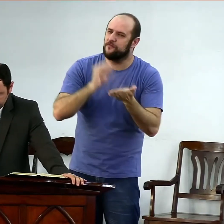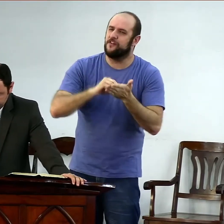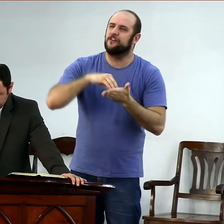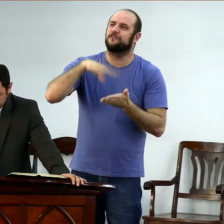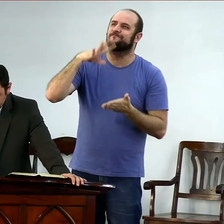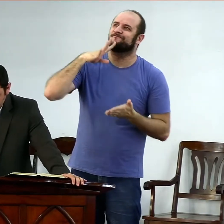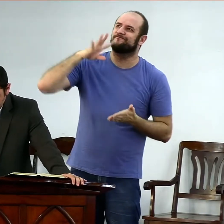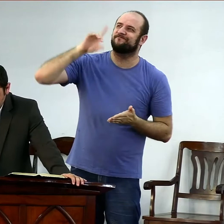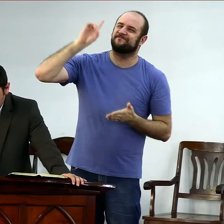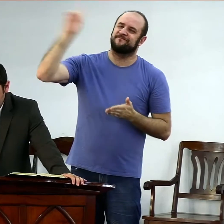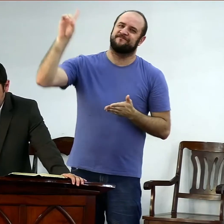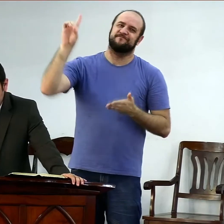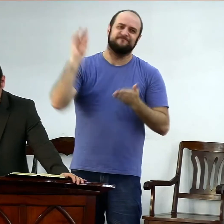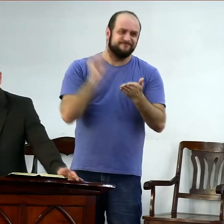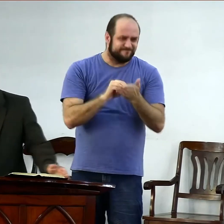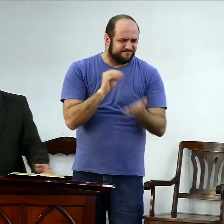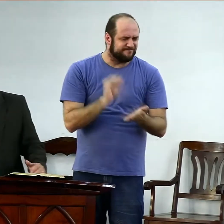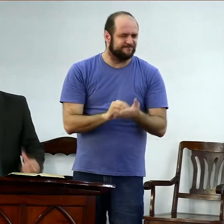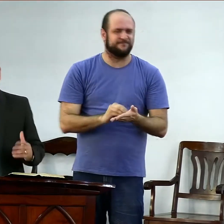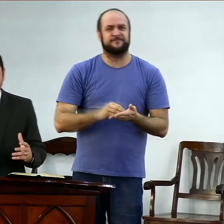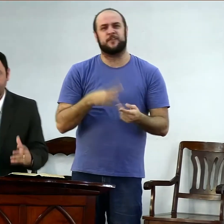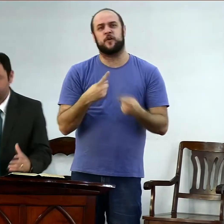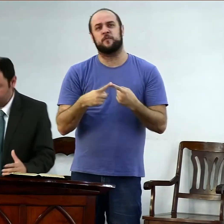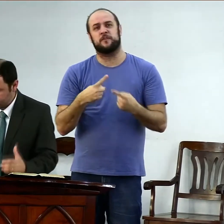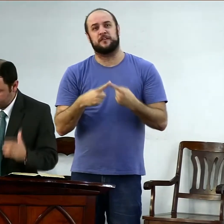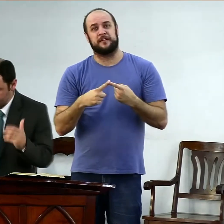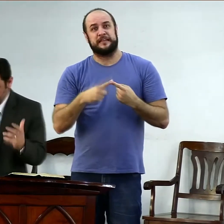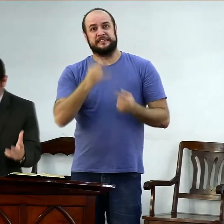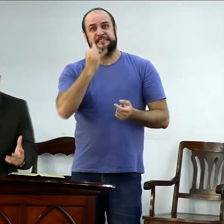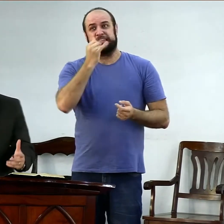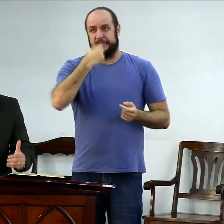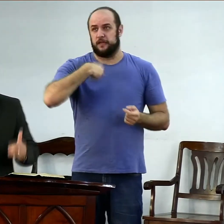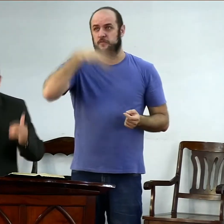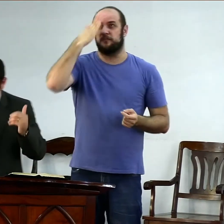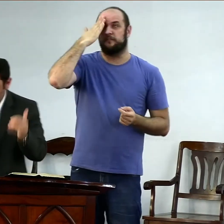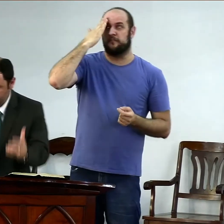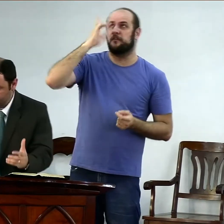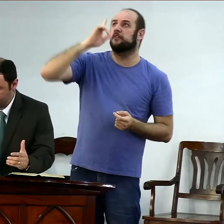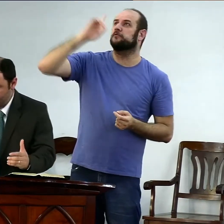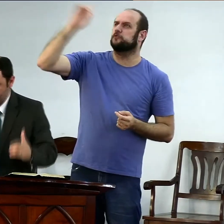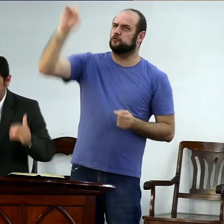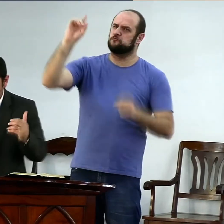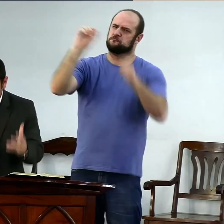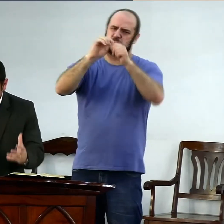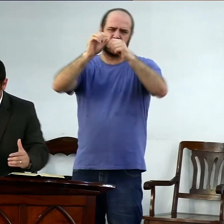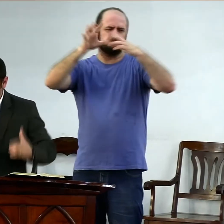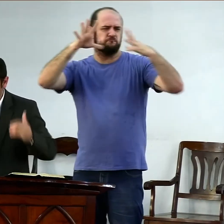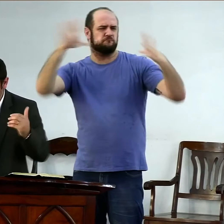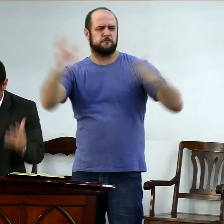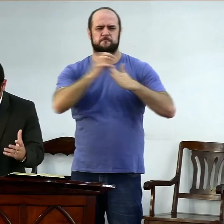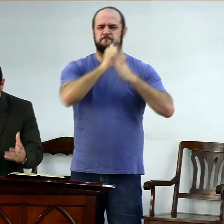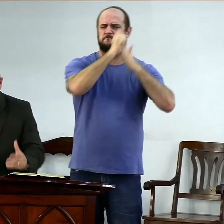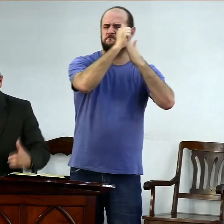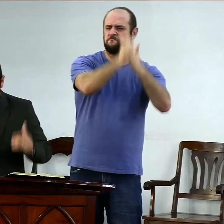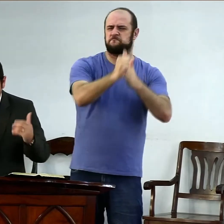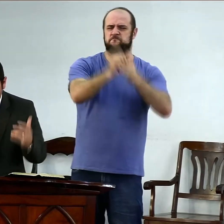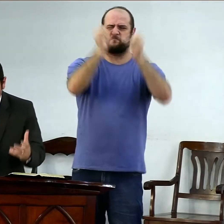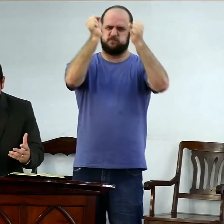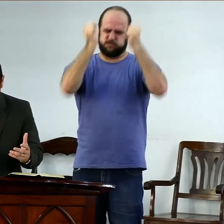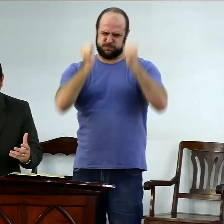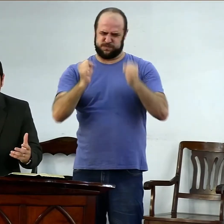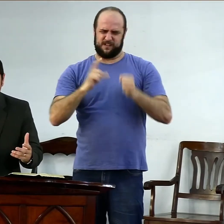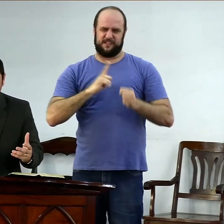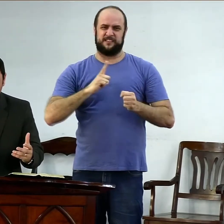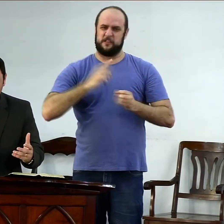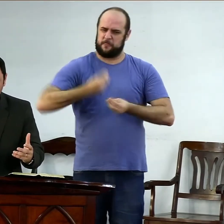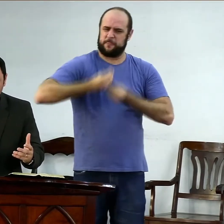Deus. Sabe por quê? Porque se eu sei que Deus é criador, é sustentador, é guia, é o pão vivo, o